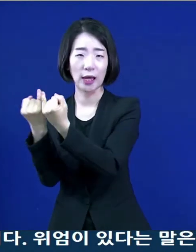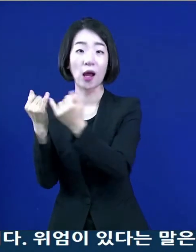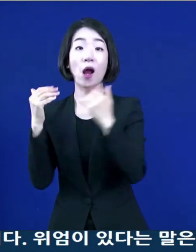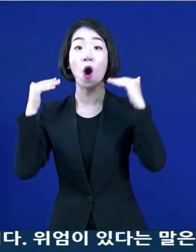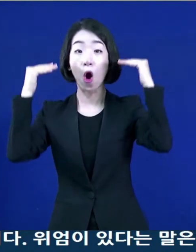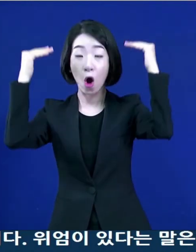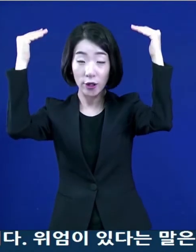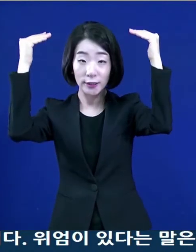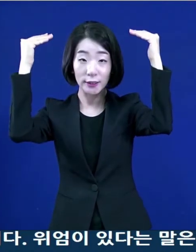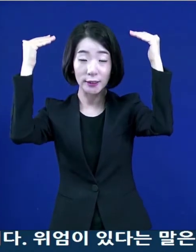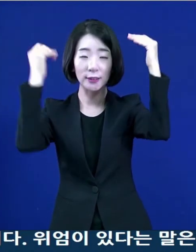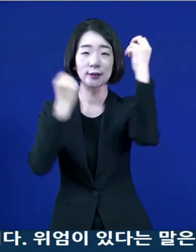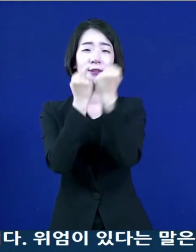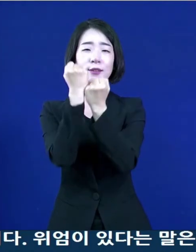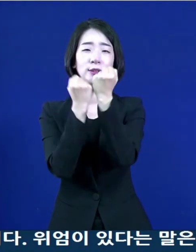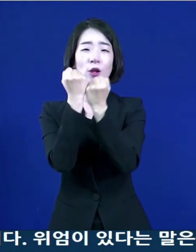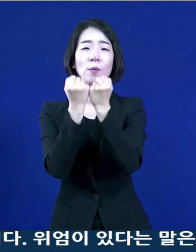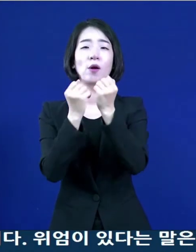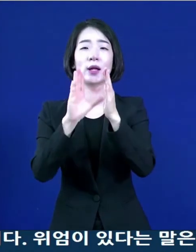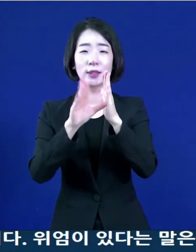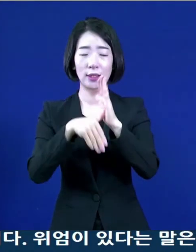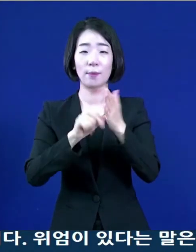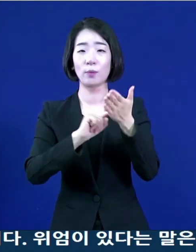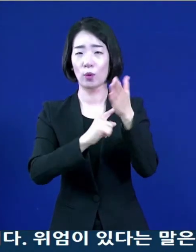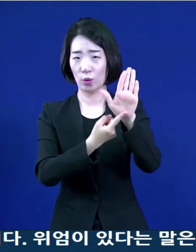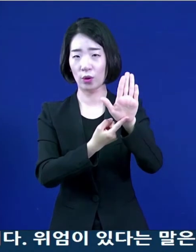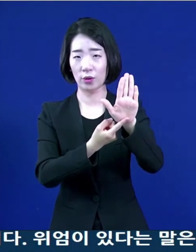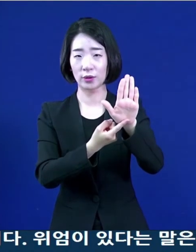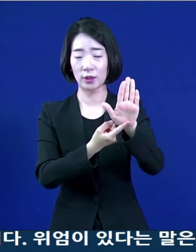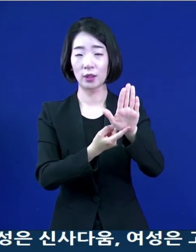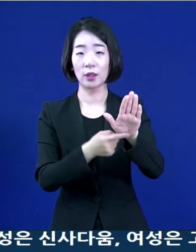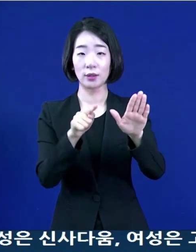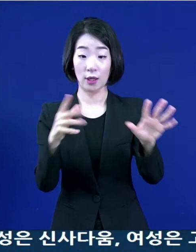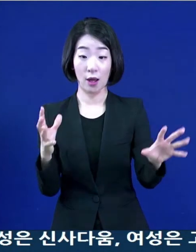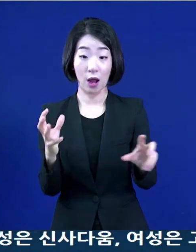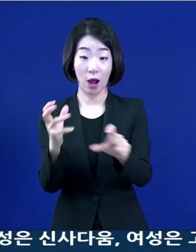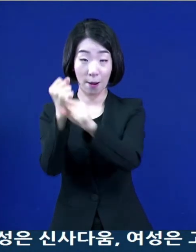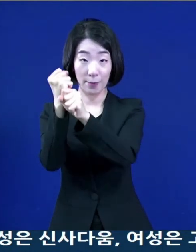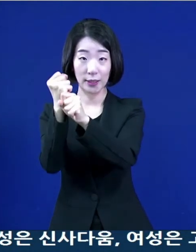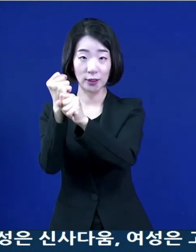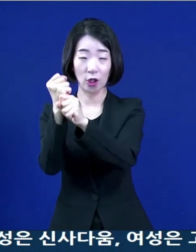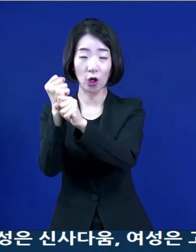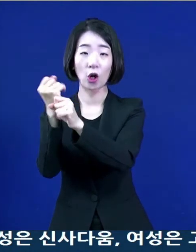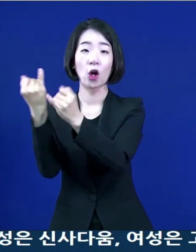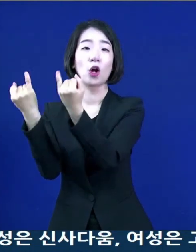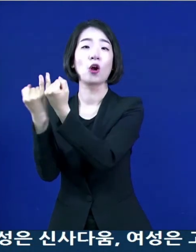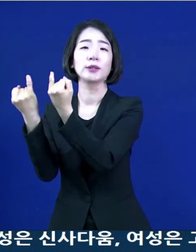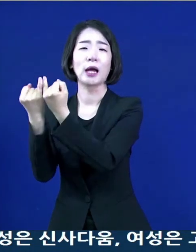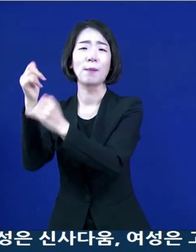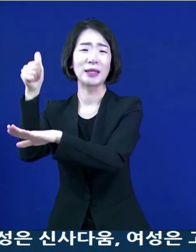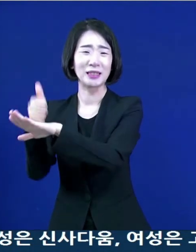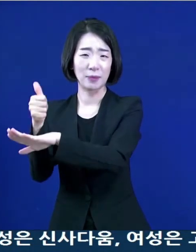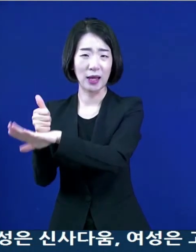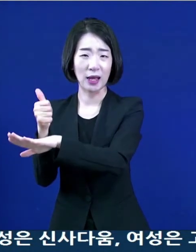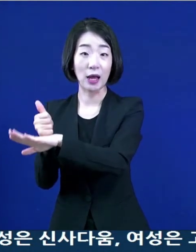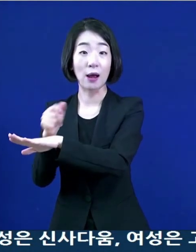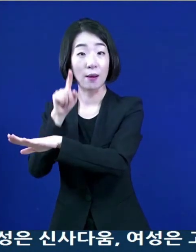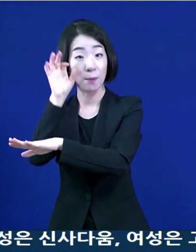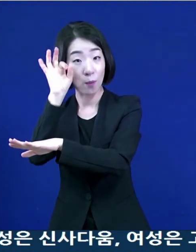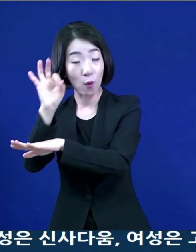때 디도서가 표현하고 있는 부분인데, 이것을 총괄해서 여성 맨 마지막에